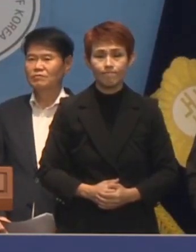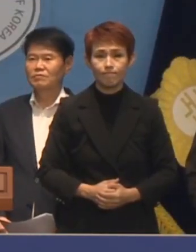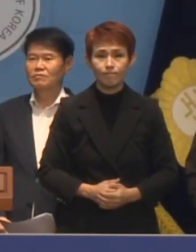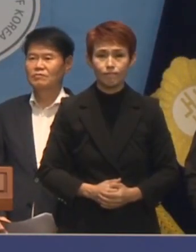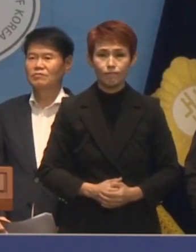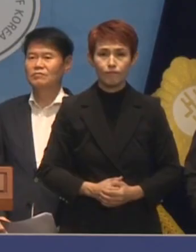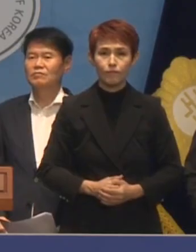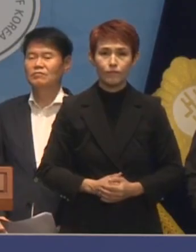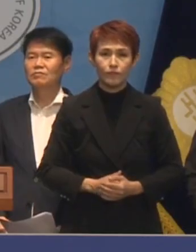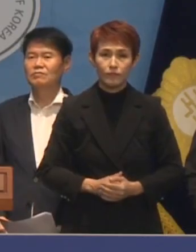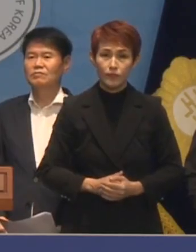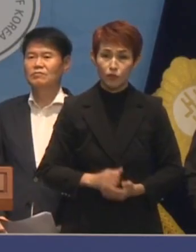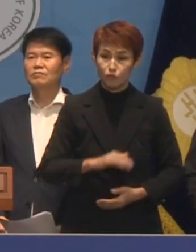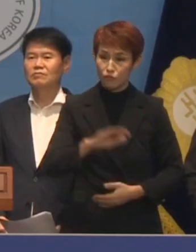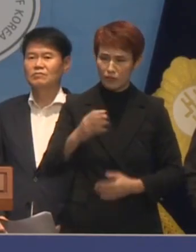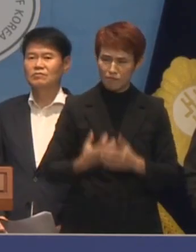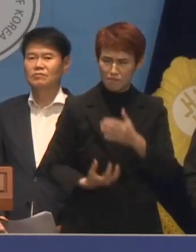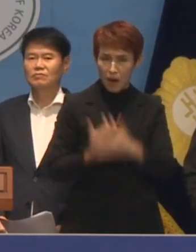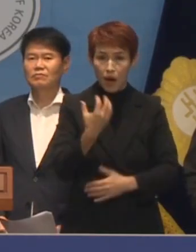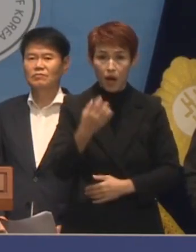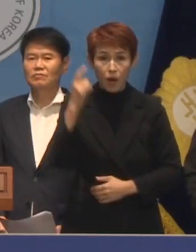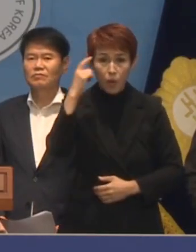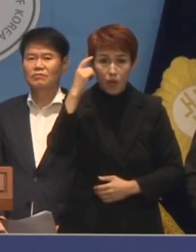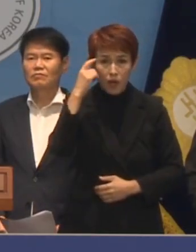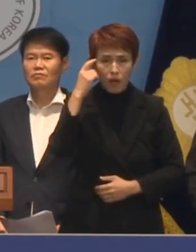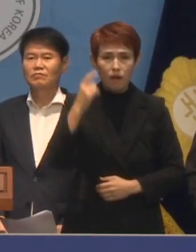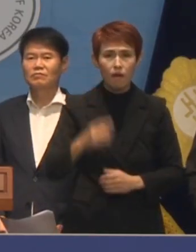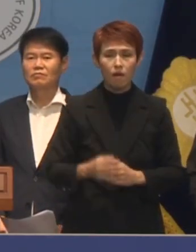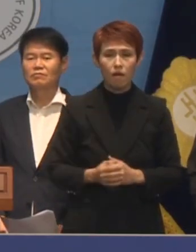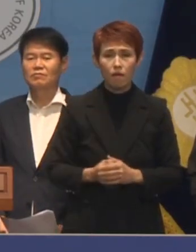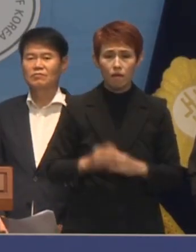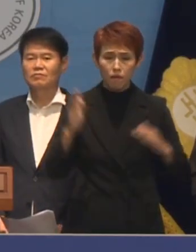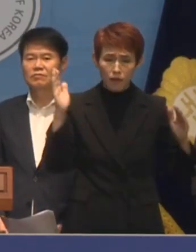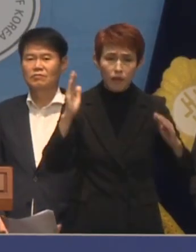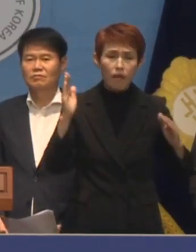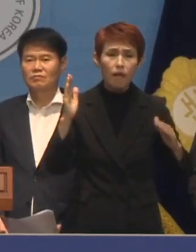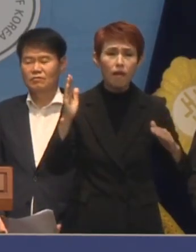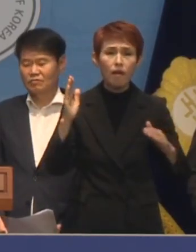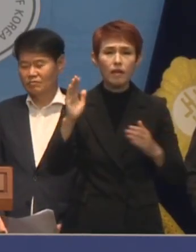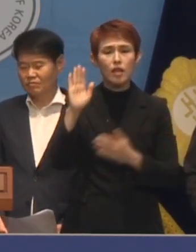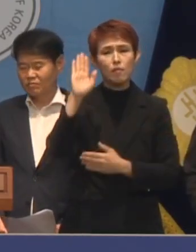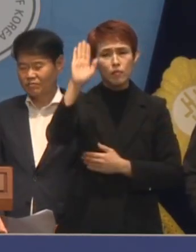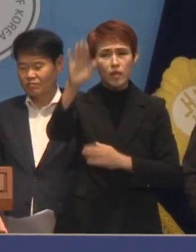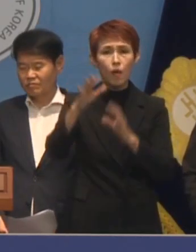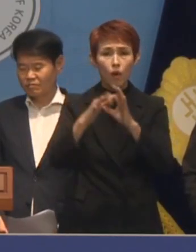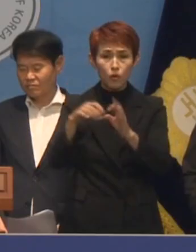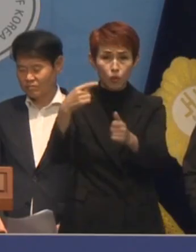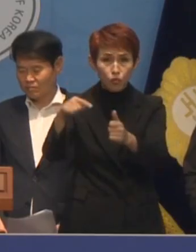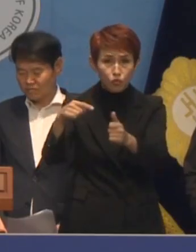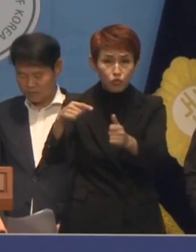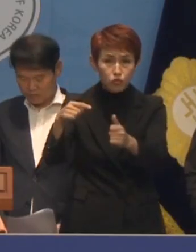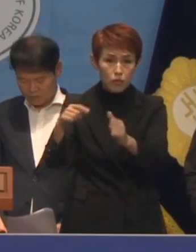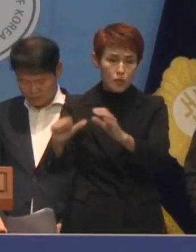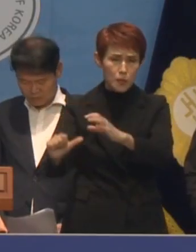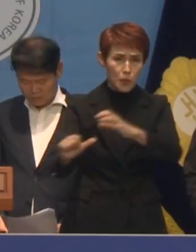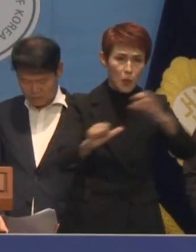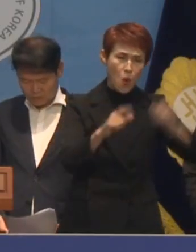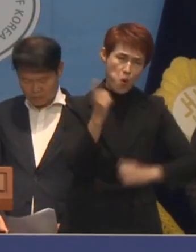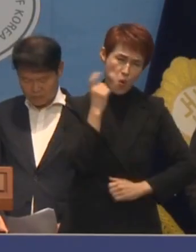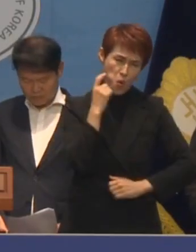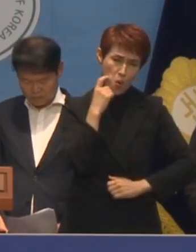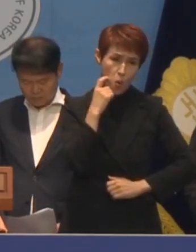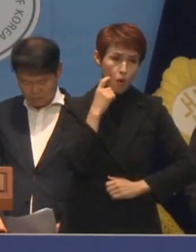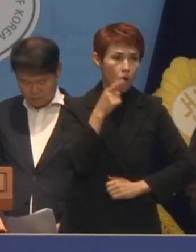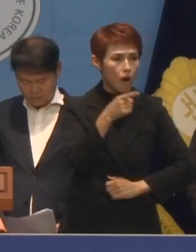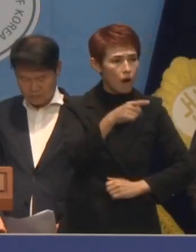우리가 더욱 분노하지 않을 수 없는 것은 자라나는 우리 아이들의 미래와 관련된 교육을 가지고 거짓 선동을 하고